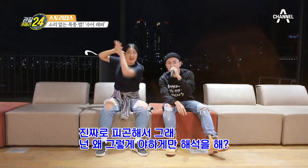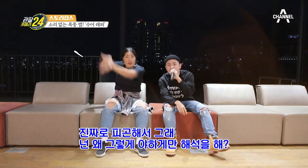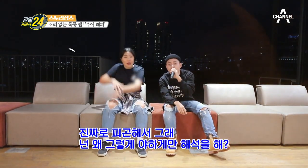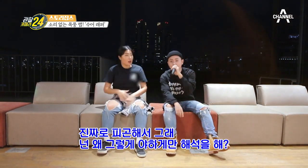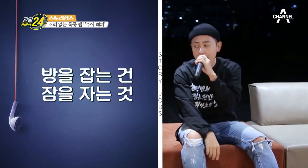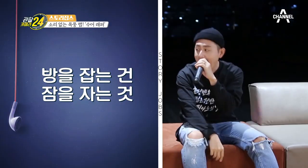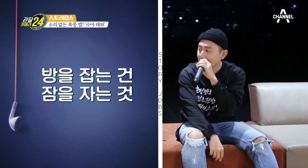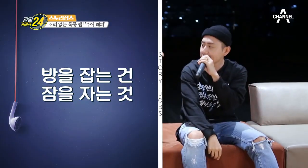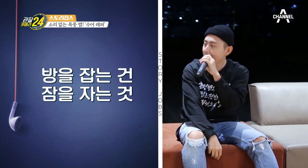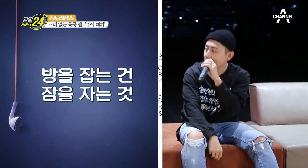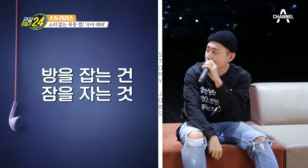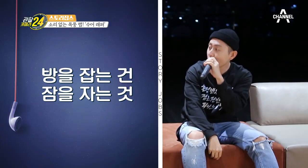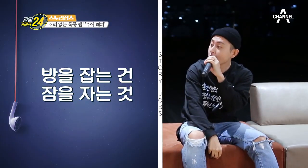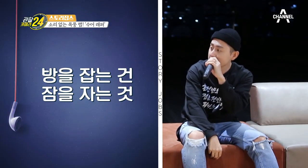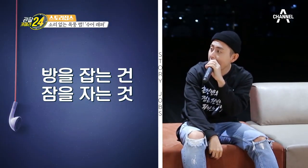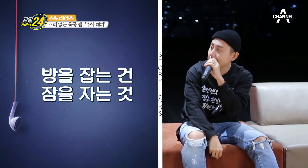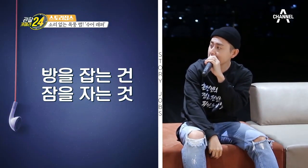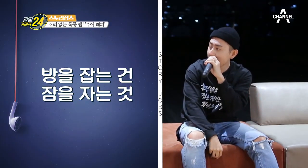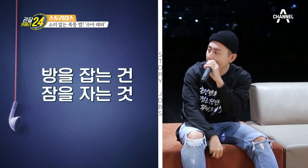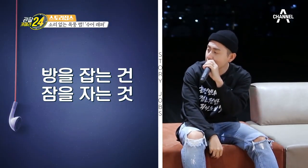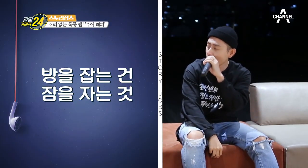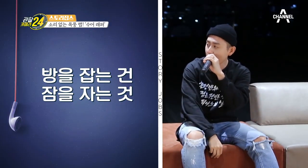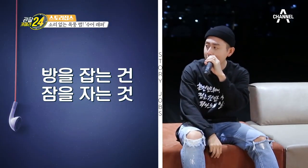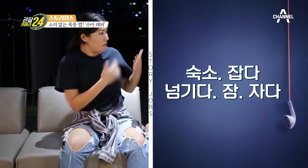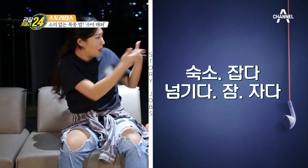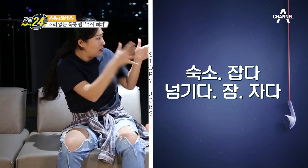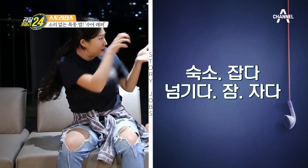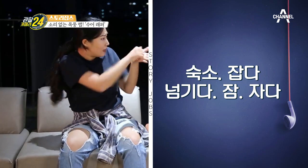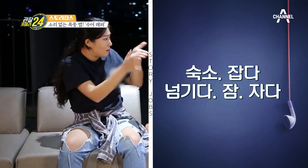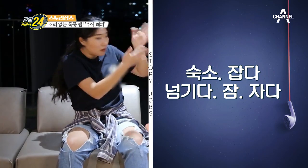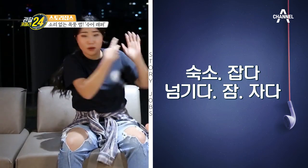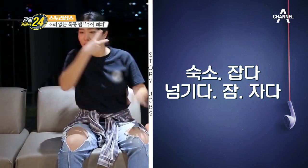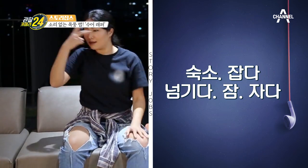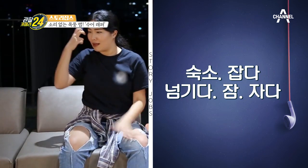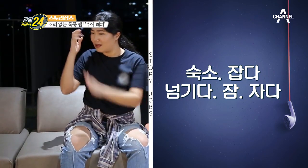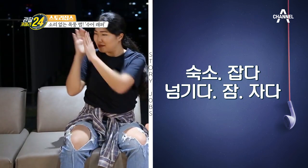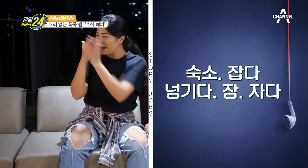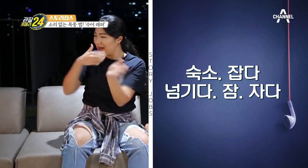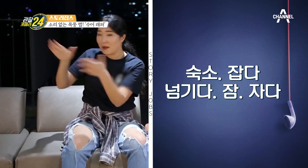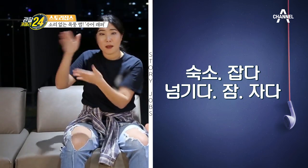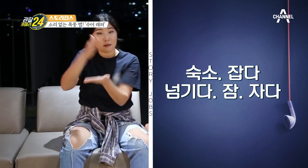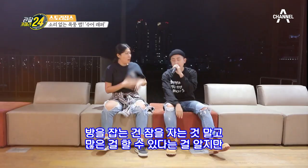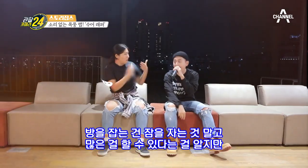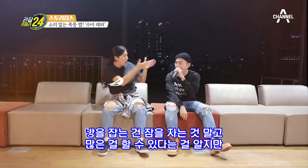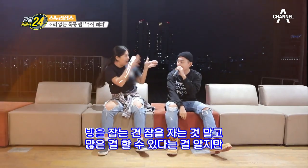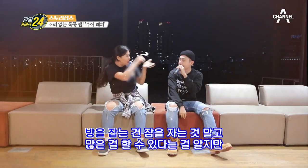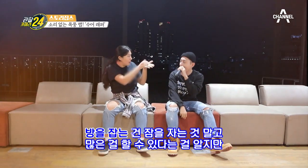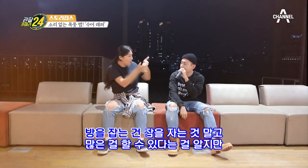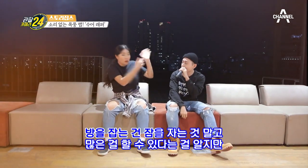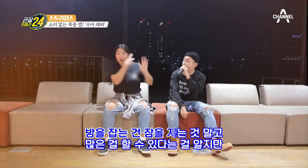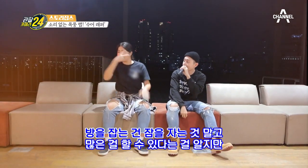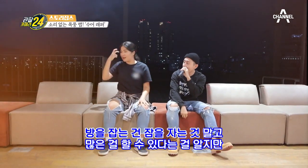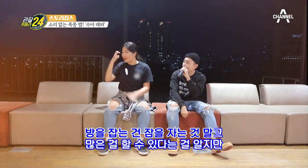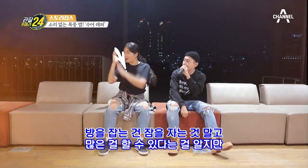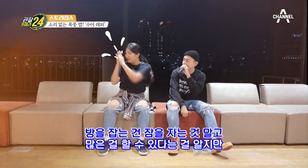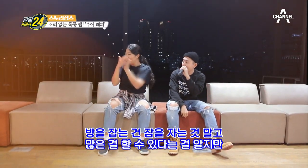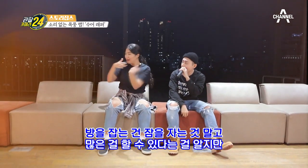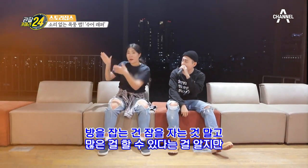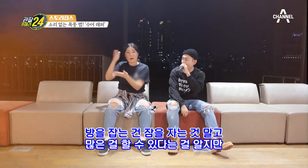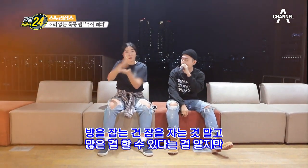그래 방을 잡는가 잠을 자는가 방을 잡는가 잠을 자는가 방을 잡는가 잠을 자는가